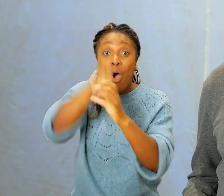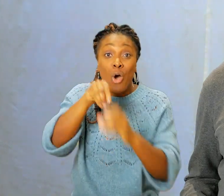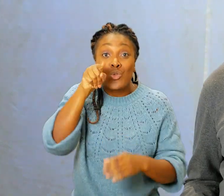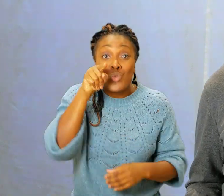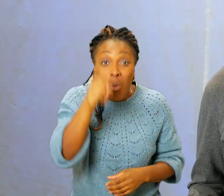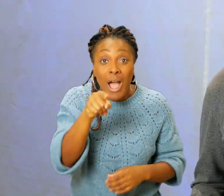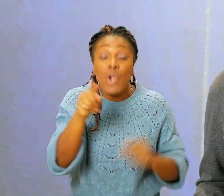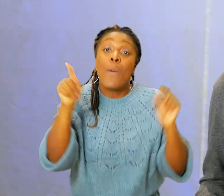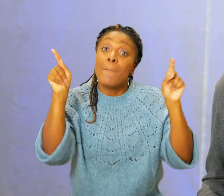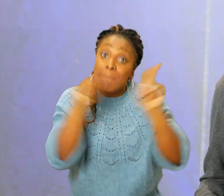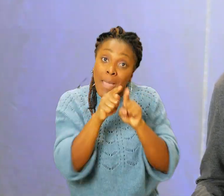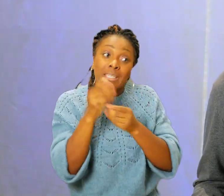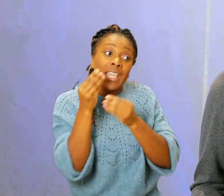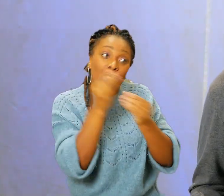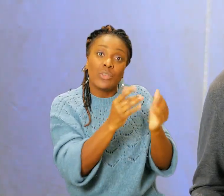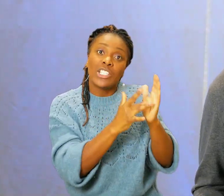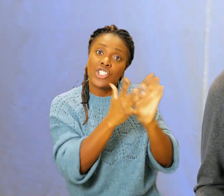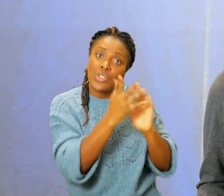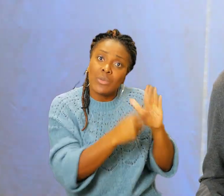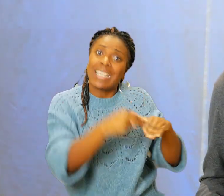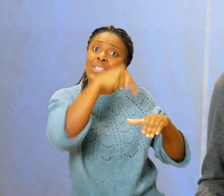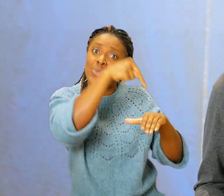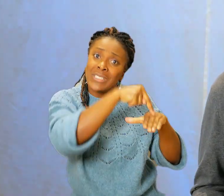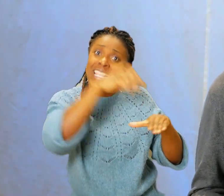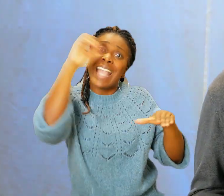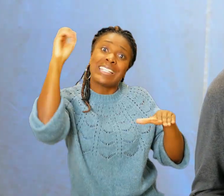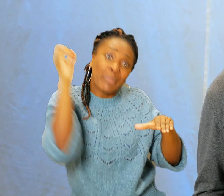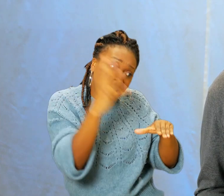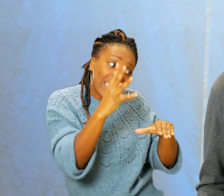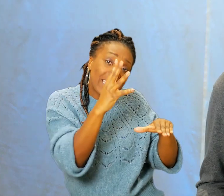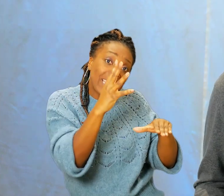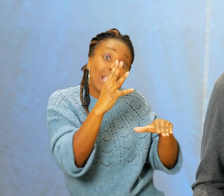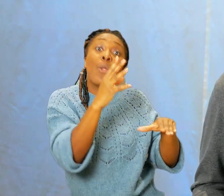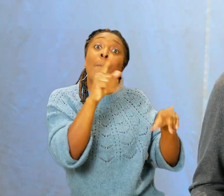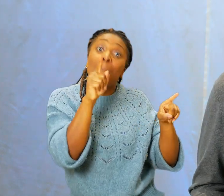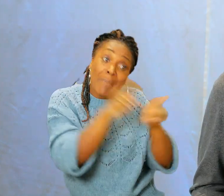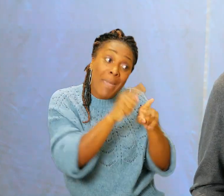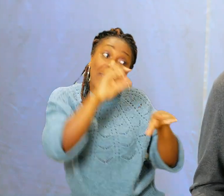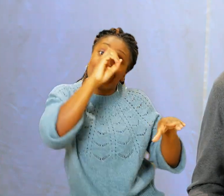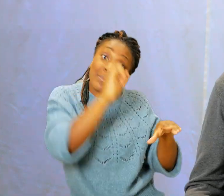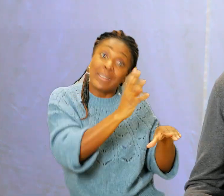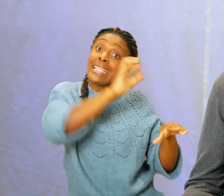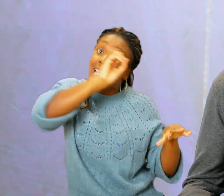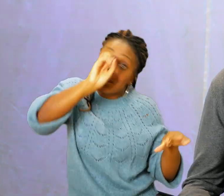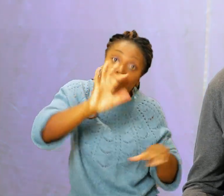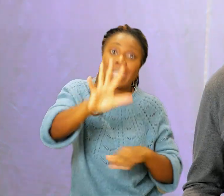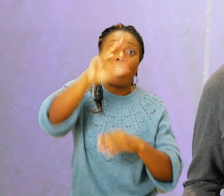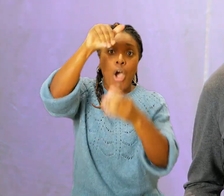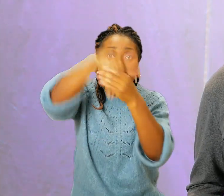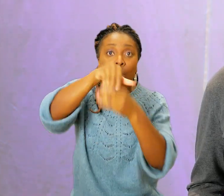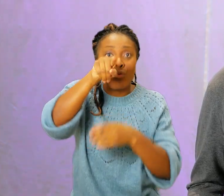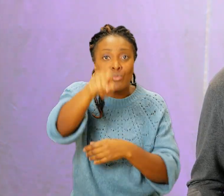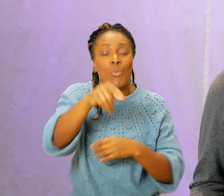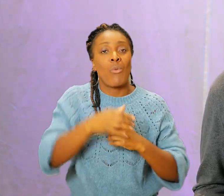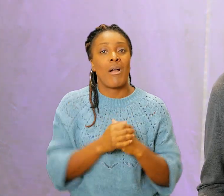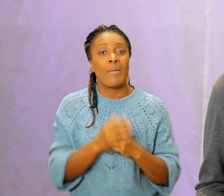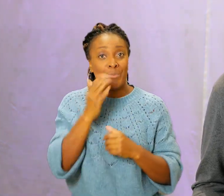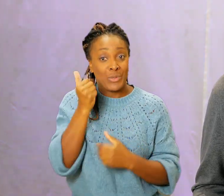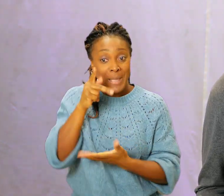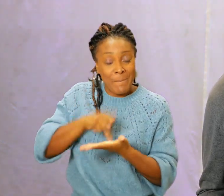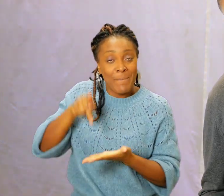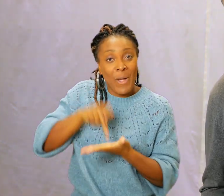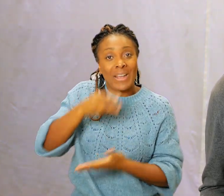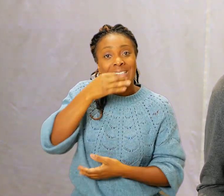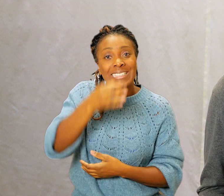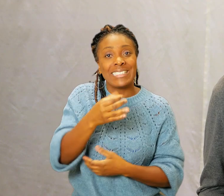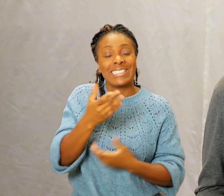Christ d'entre les morts, il est en toi. Il a fait son habitation dans ta vie. Tu es le temple du Saint-Esprit. C'est pour ça que Paul va répéter, en lui, vous